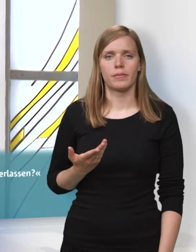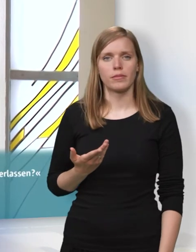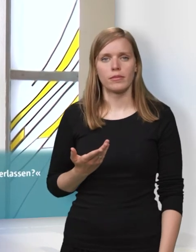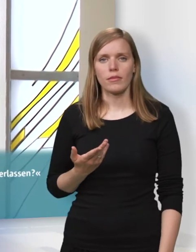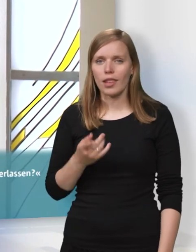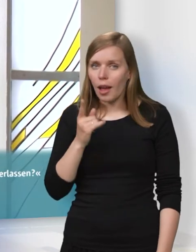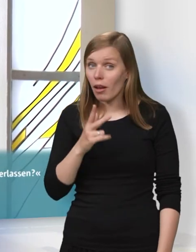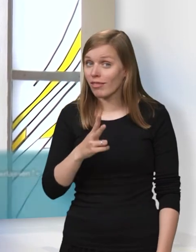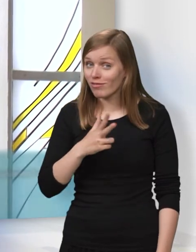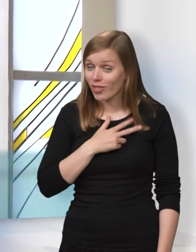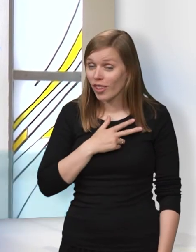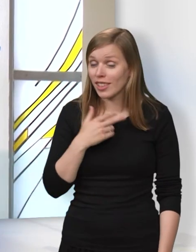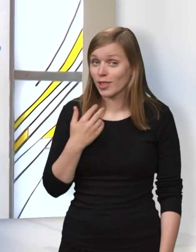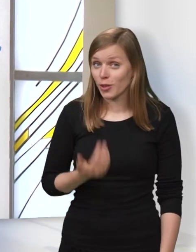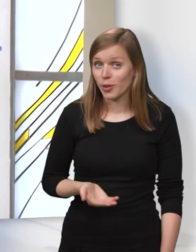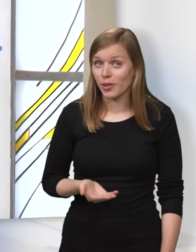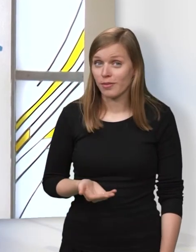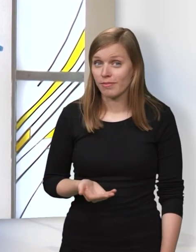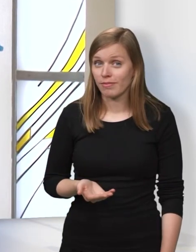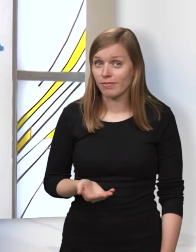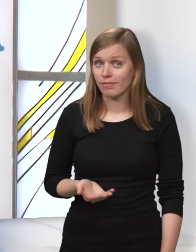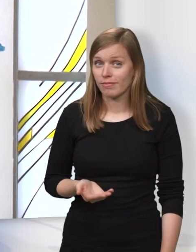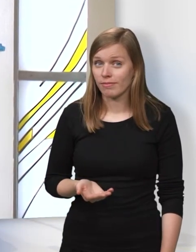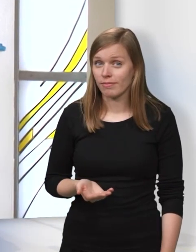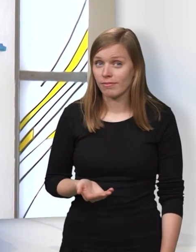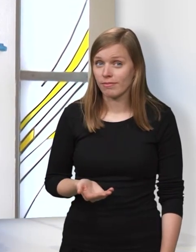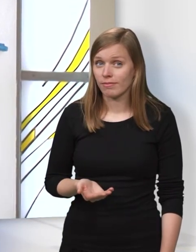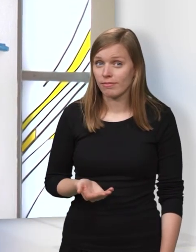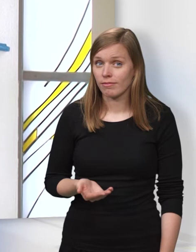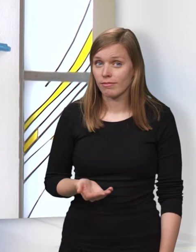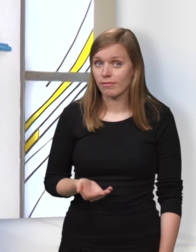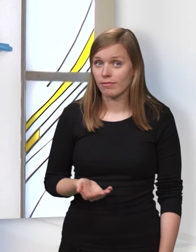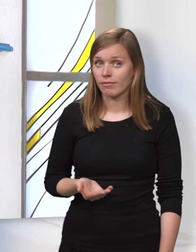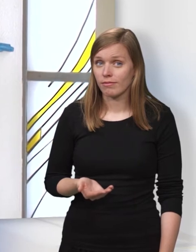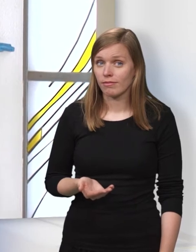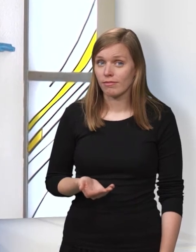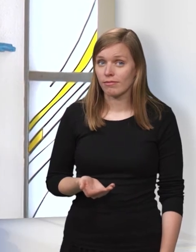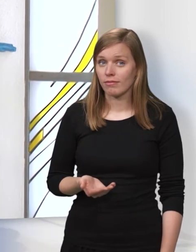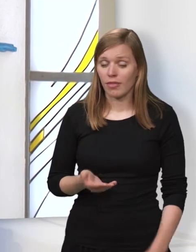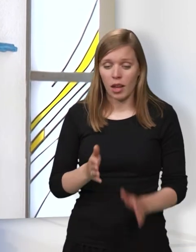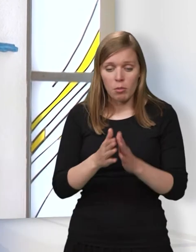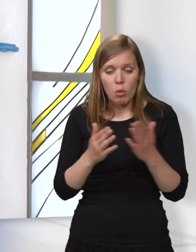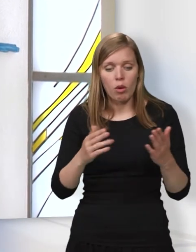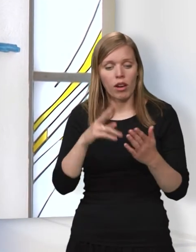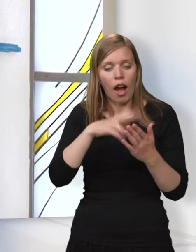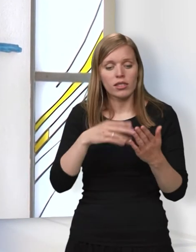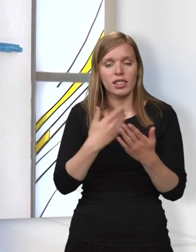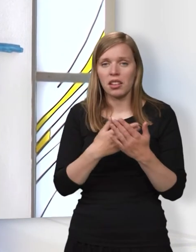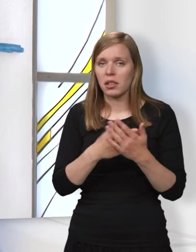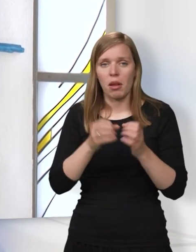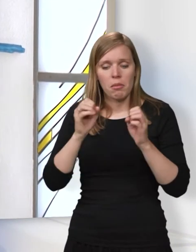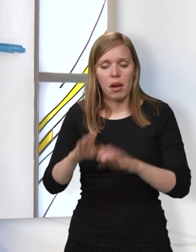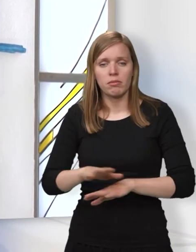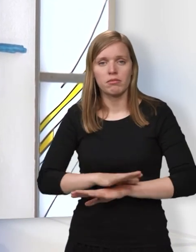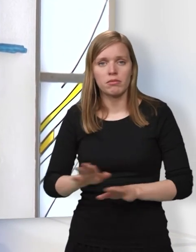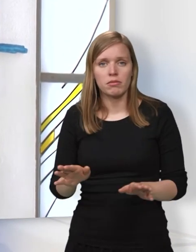Aber bin ich das wirklich? Nicht mal mehr ein Ansichtsexemplar, nur noch ein nutzloses, wertloses Exemplar